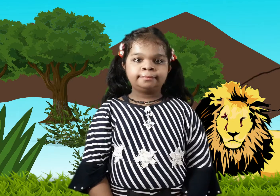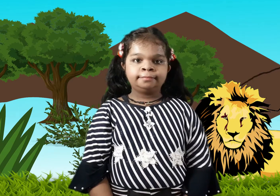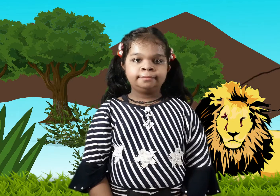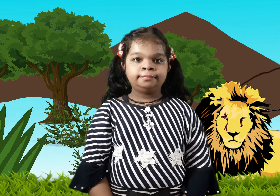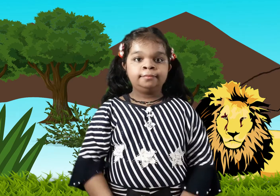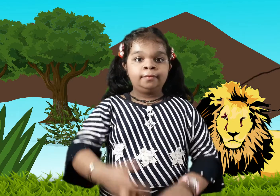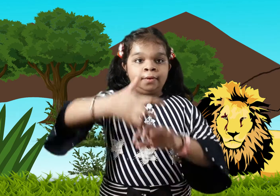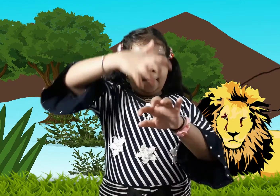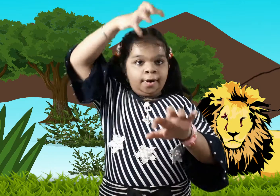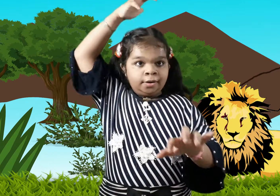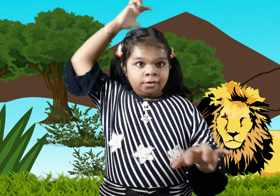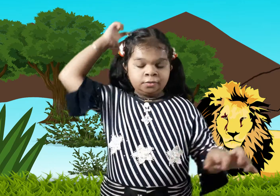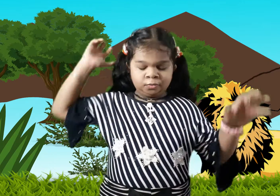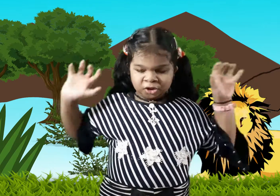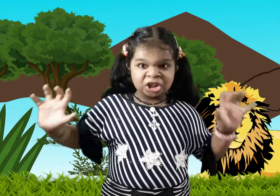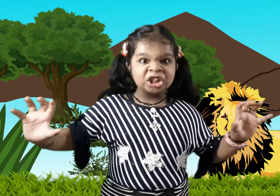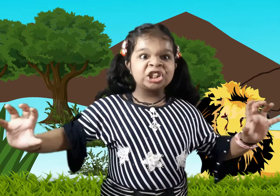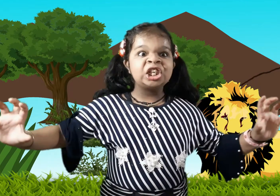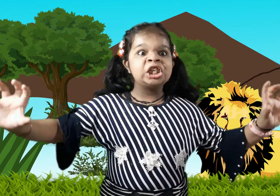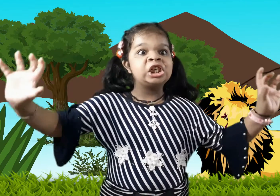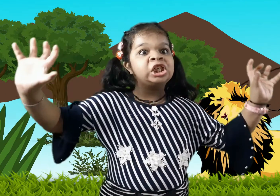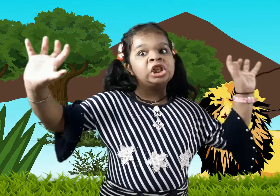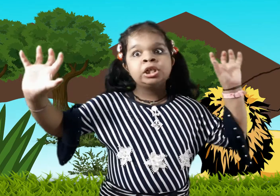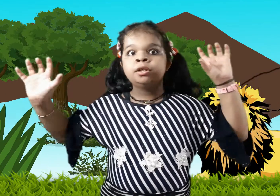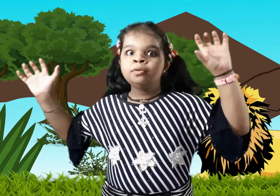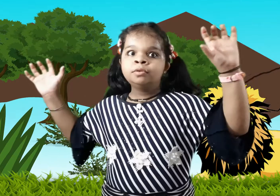शेर को गुस्सा आ गया। वह दहाड़ने लगा